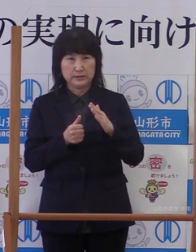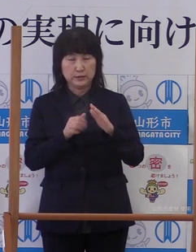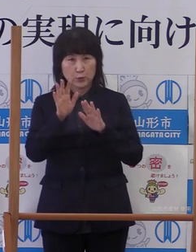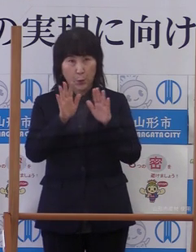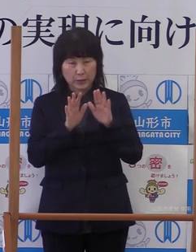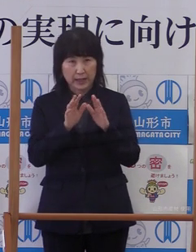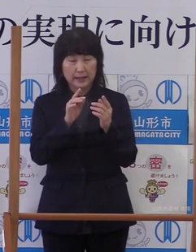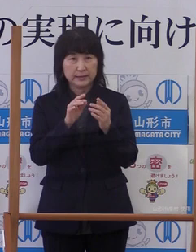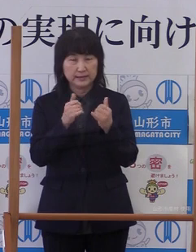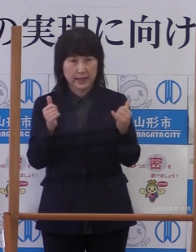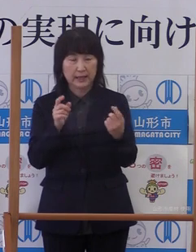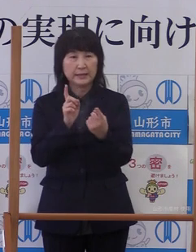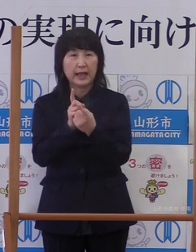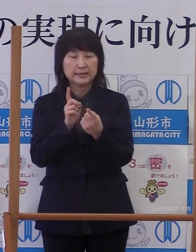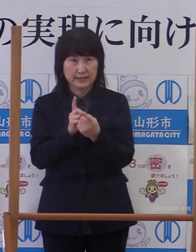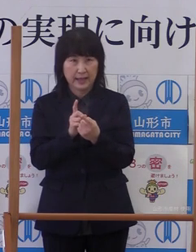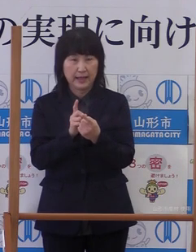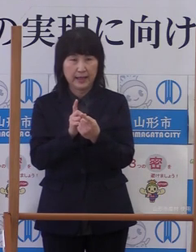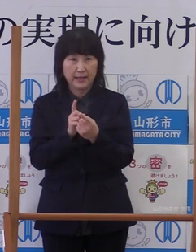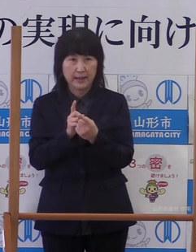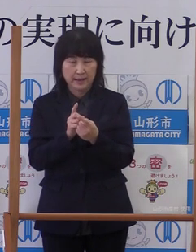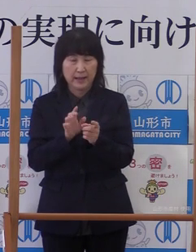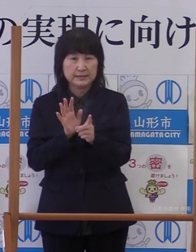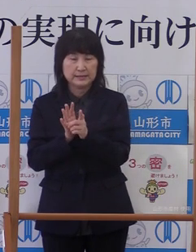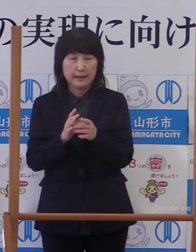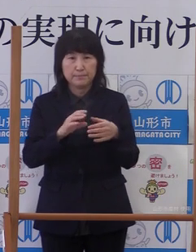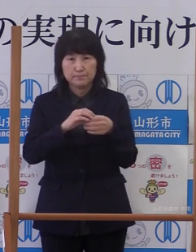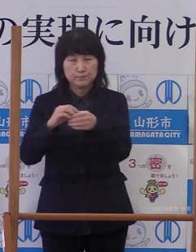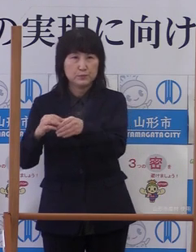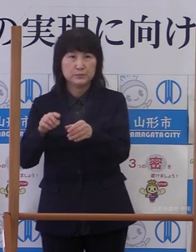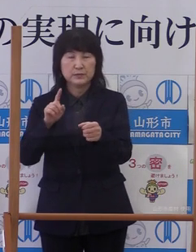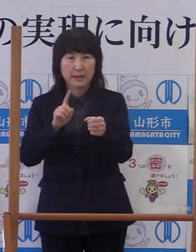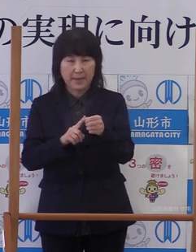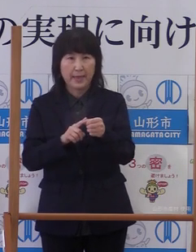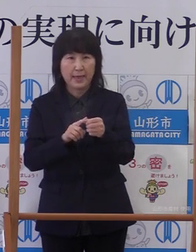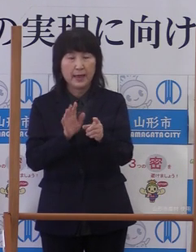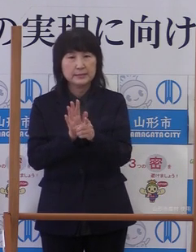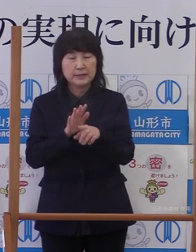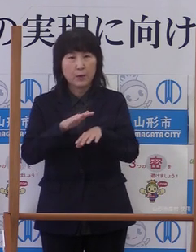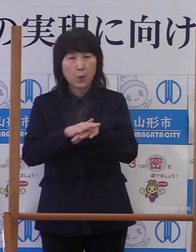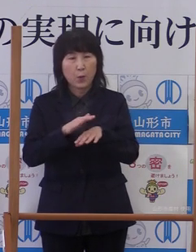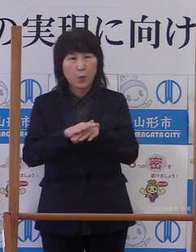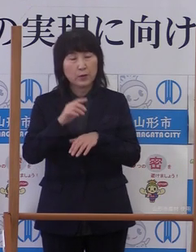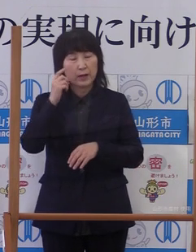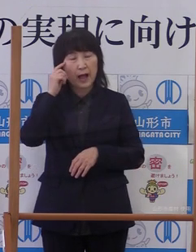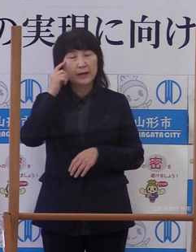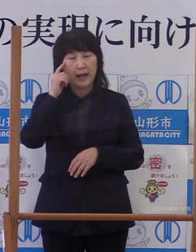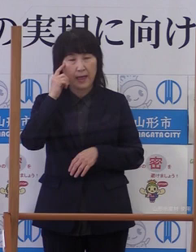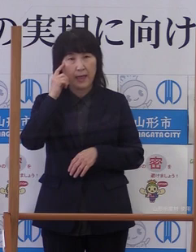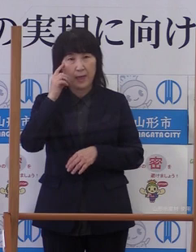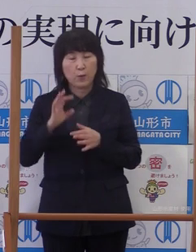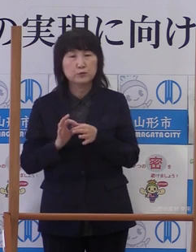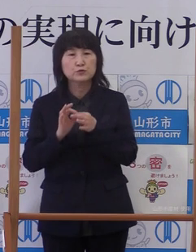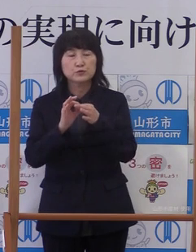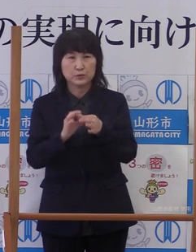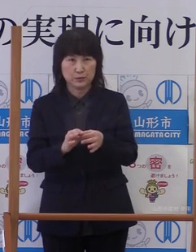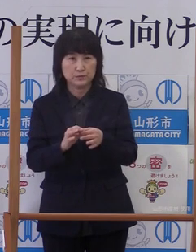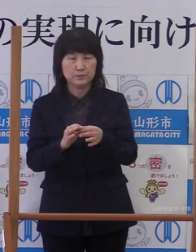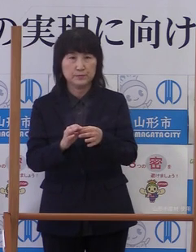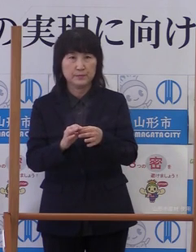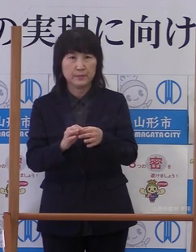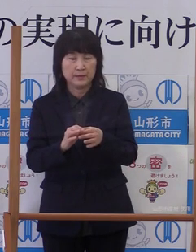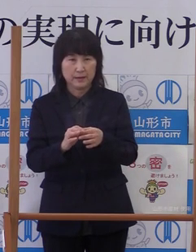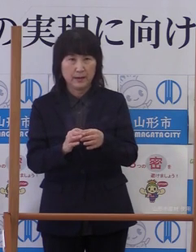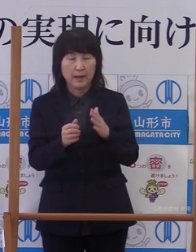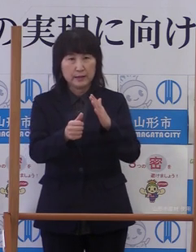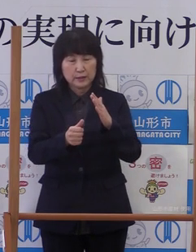々に対し、早期に適切な支援に結びつけるため、支援方法の検討等を引き続き行うとともに、引